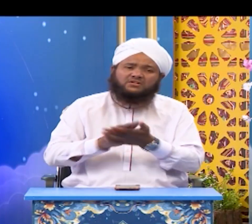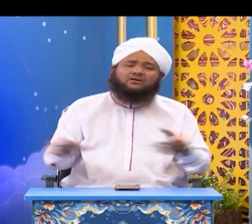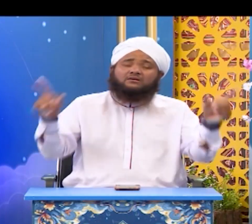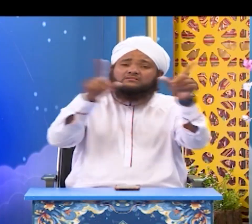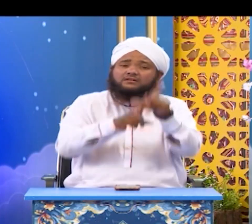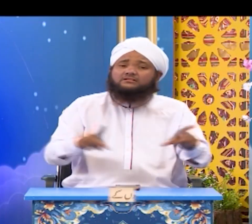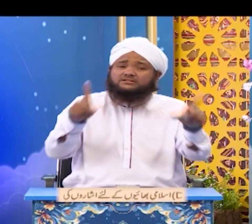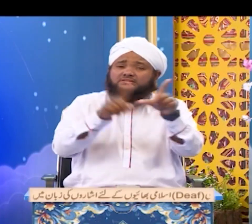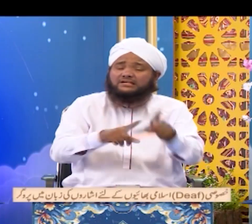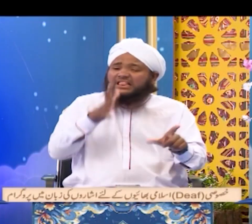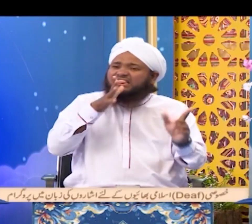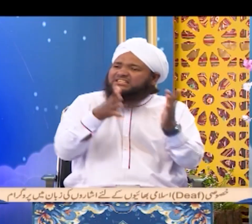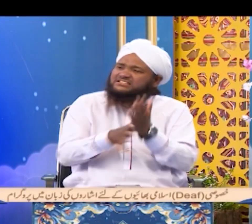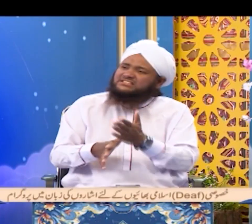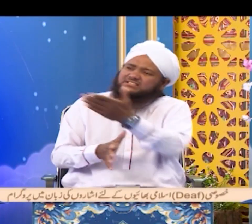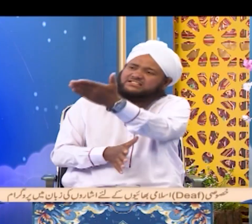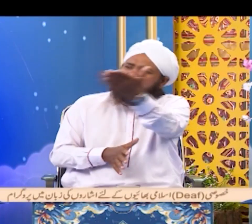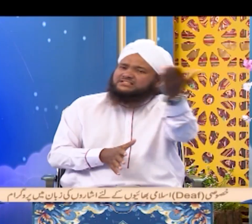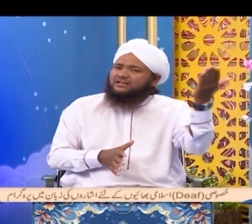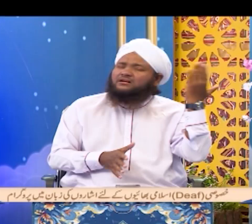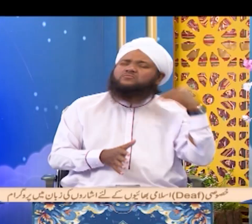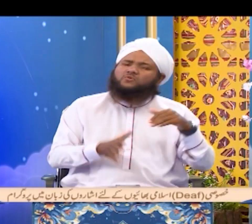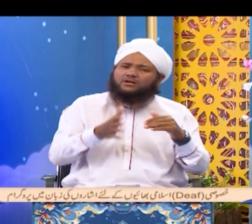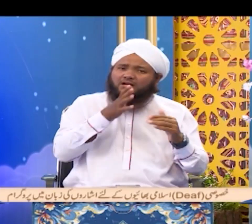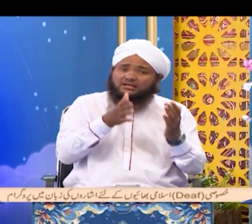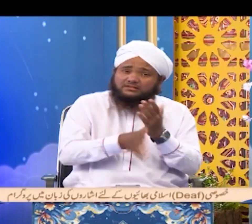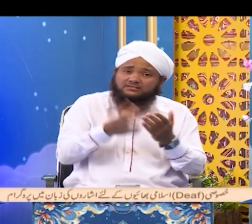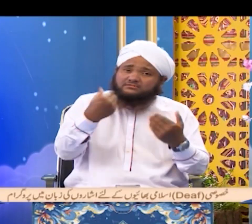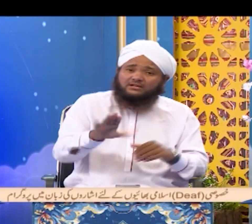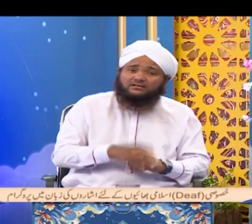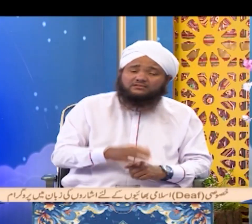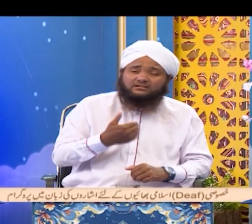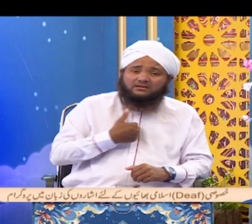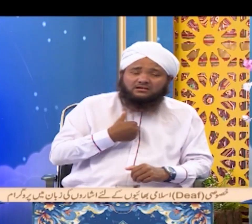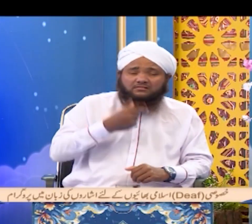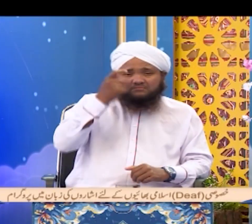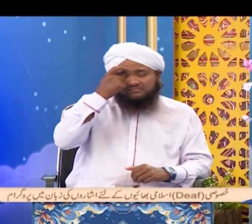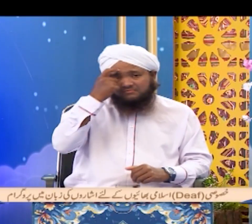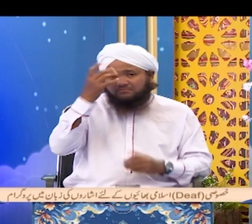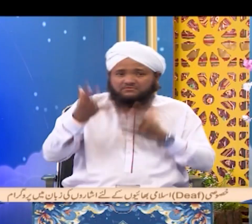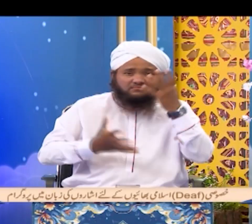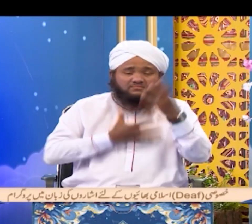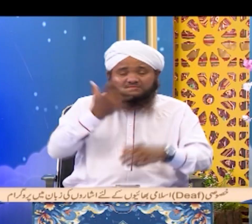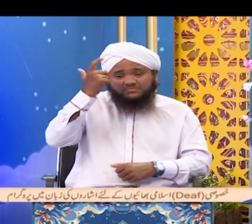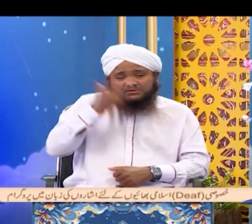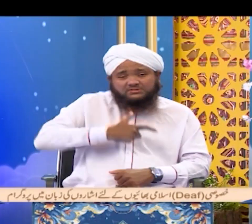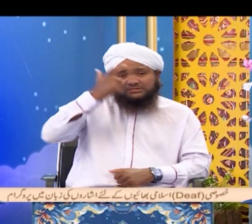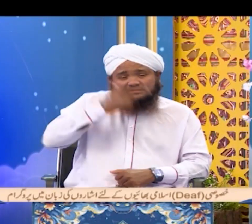تک یہ ظلم و ستم کی ماری دکھیاری عورتیں اپنی اس بے کسی اور لاچاری پر روتی، بلبلاتی